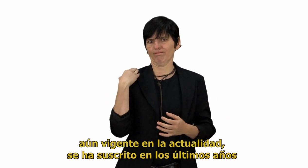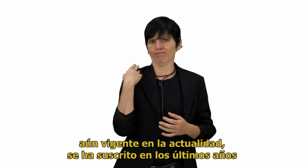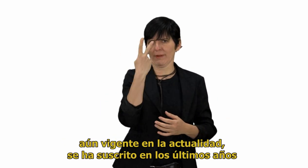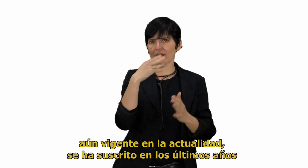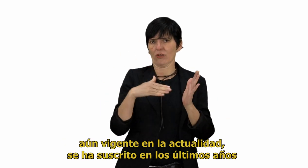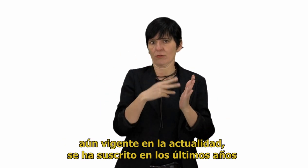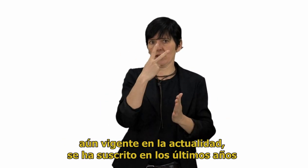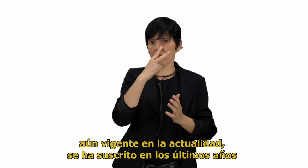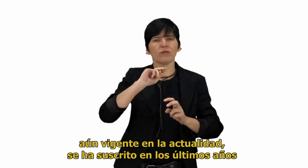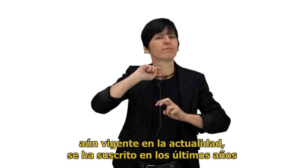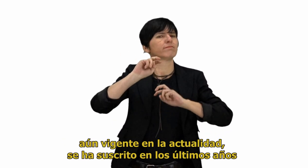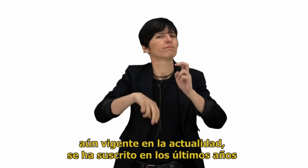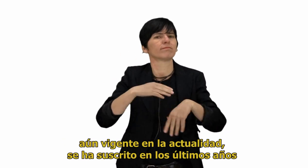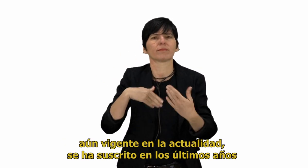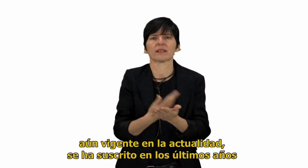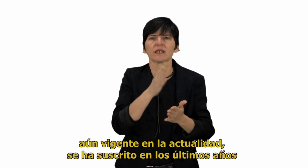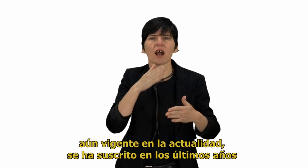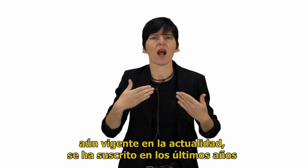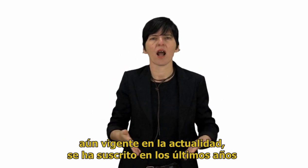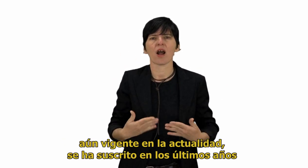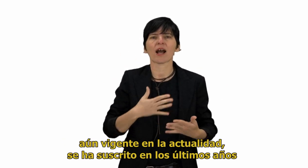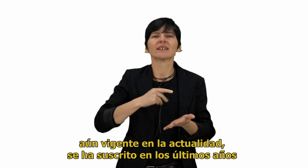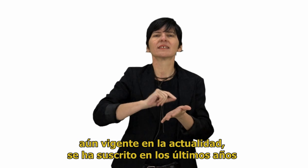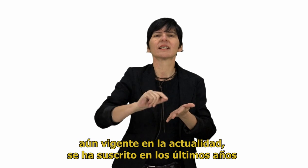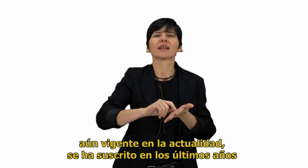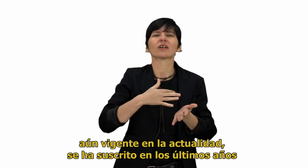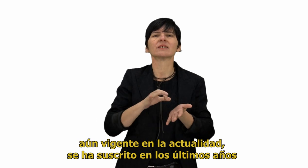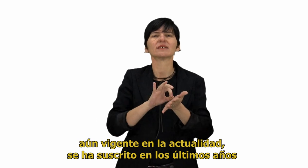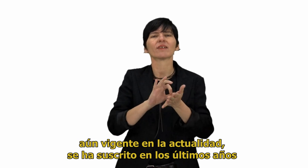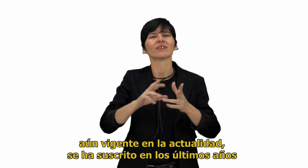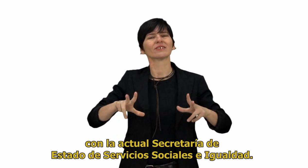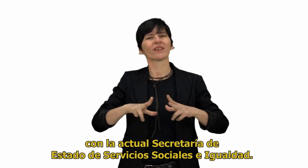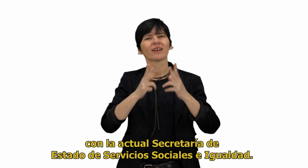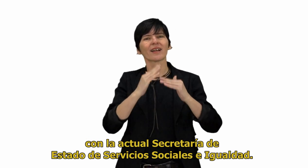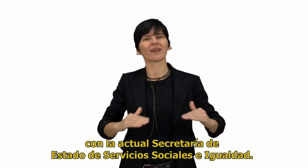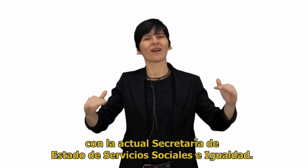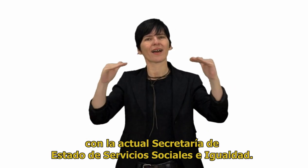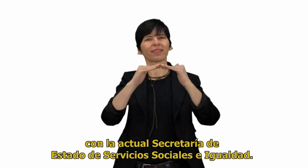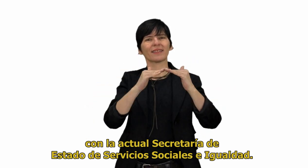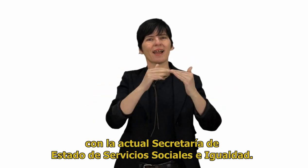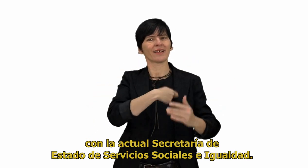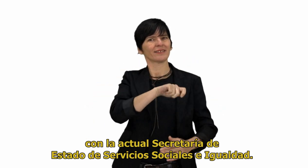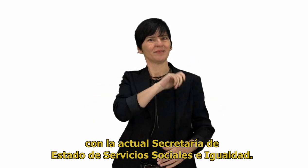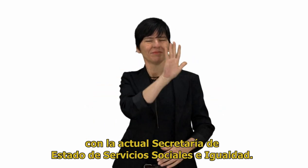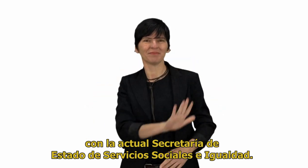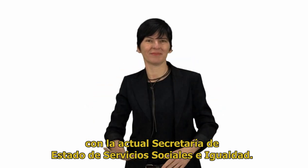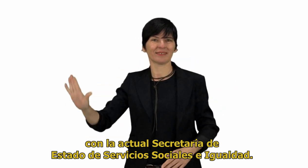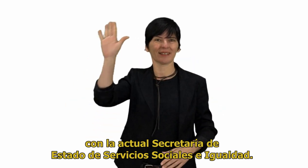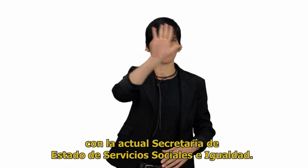aún vigente en la actualidad, se ha suscrito en los últimos años con la actual Secretaria de Estado de